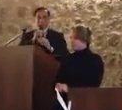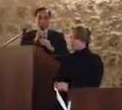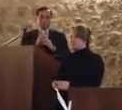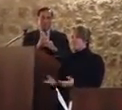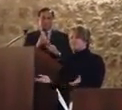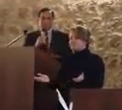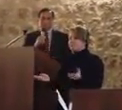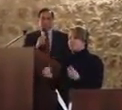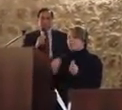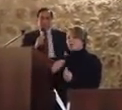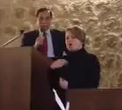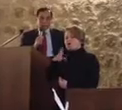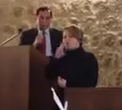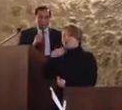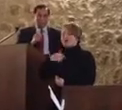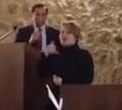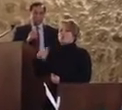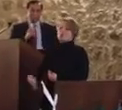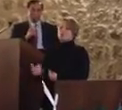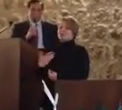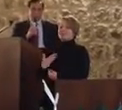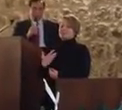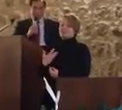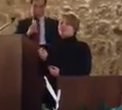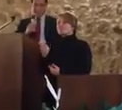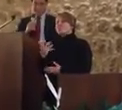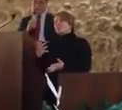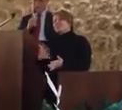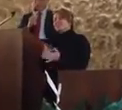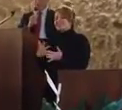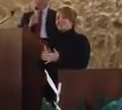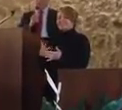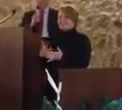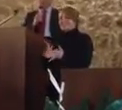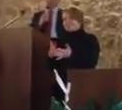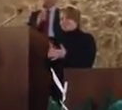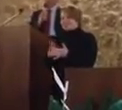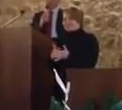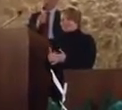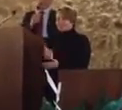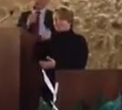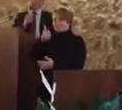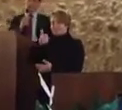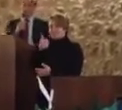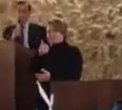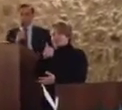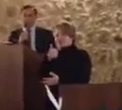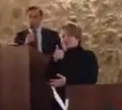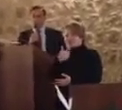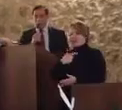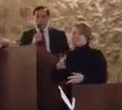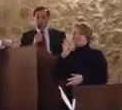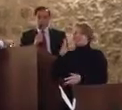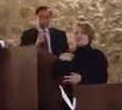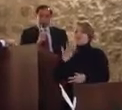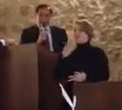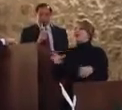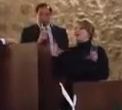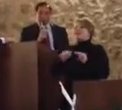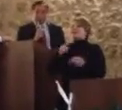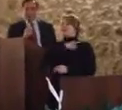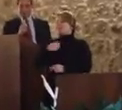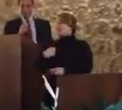Quando si parla per ultimi si ha sempre due difficoltà. La prima è cercare di non ripetere quello che hanno